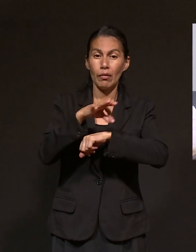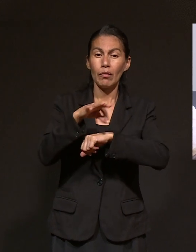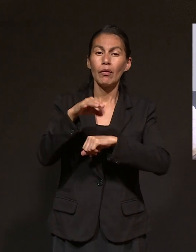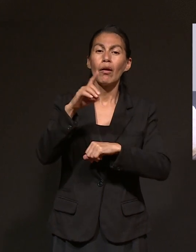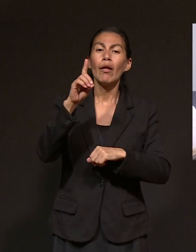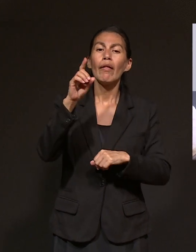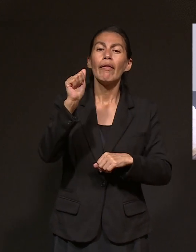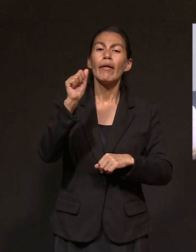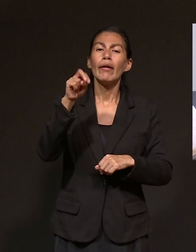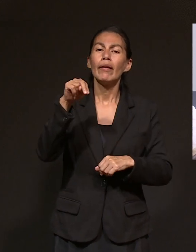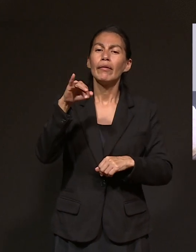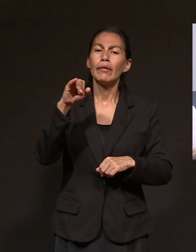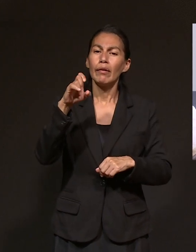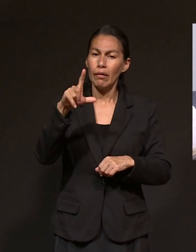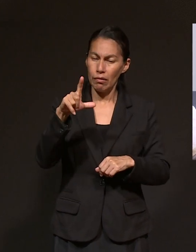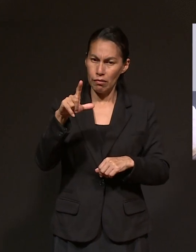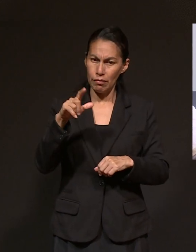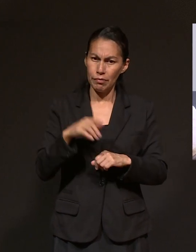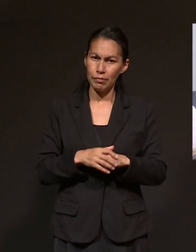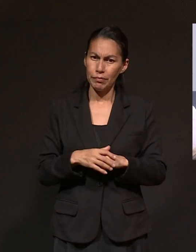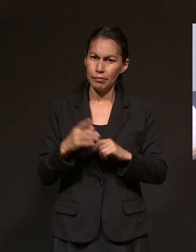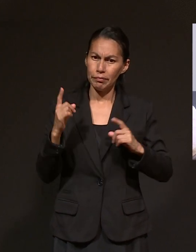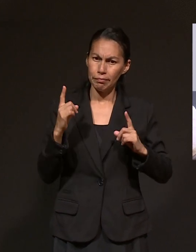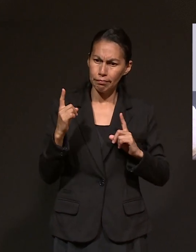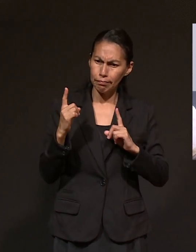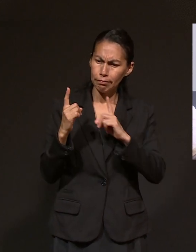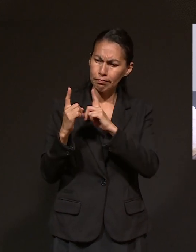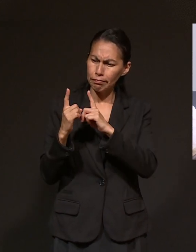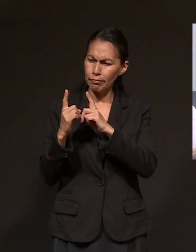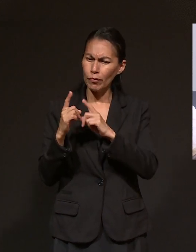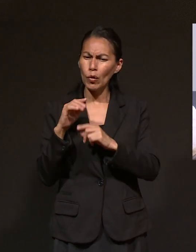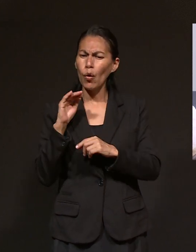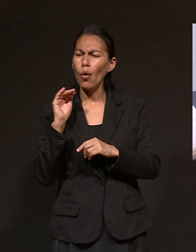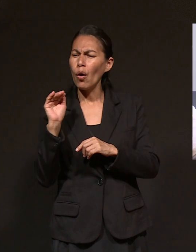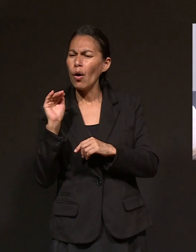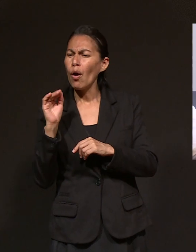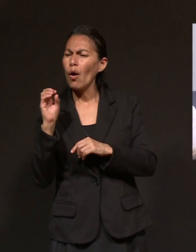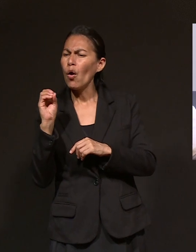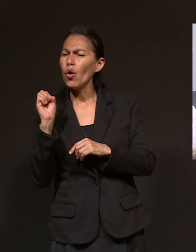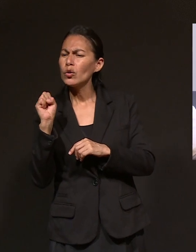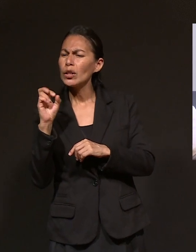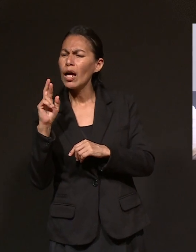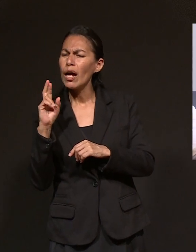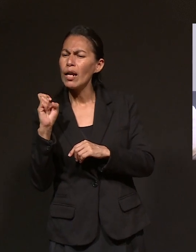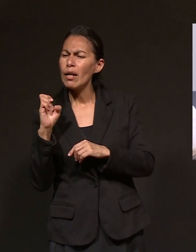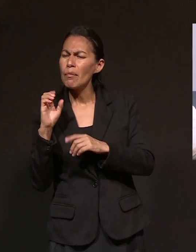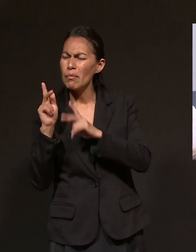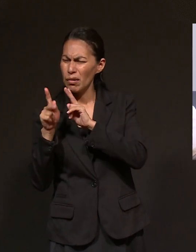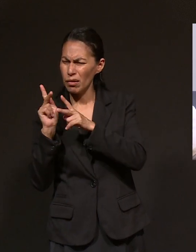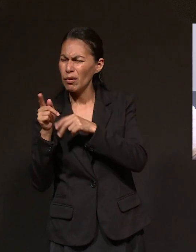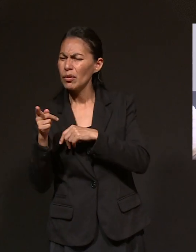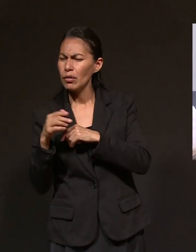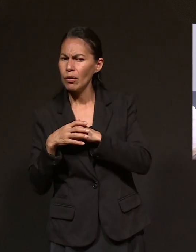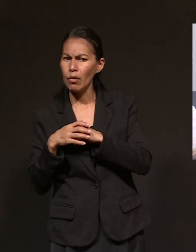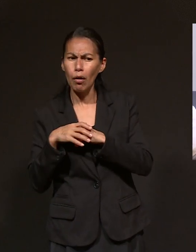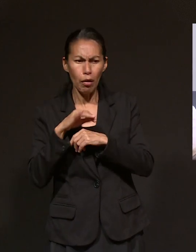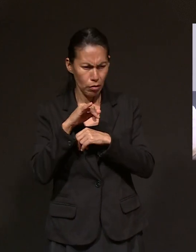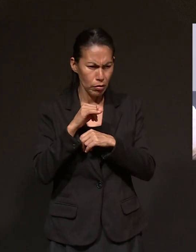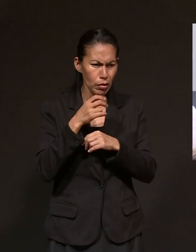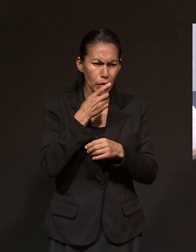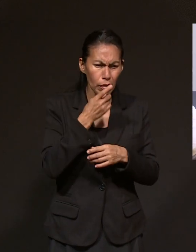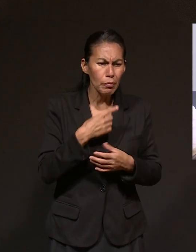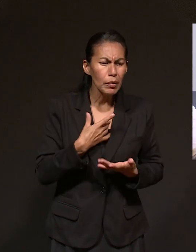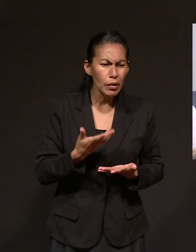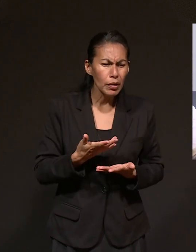el arquitecto Daniel. Se acercó conmigo y me dice, oye, Oscar, quiero platicar contigo. Le digo, sí.